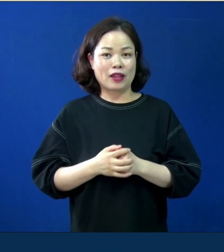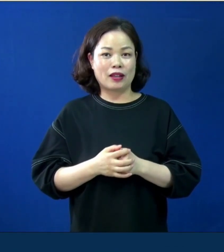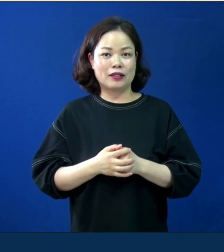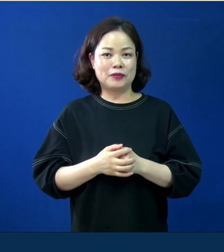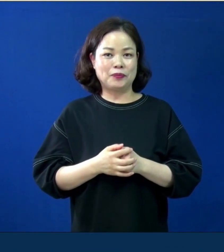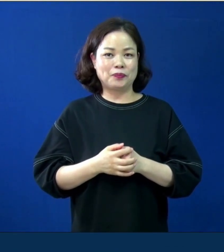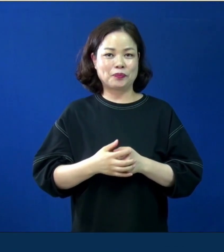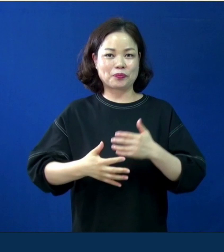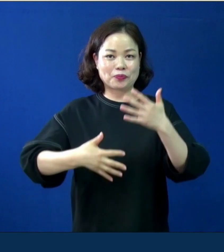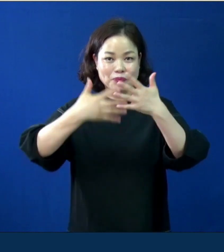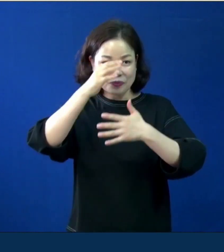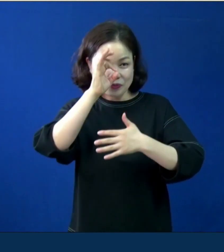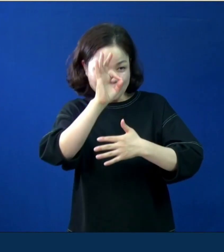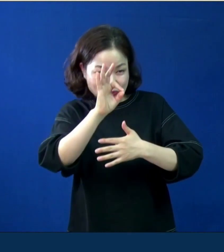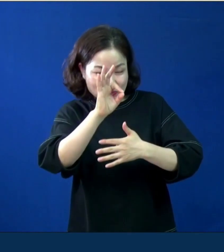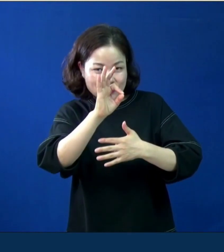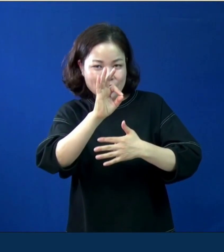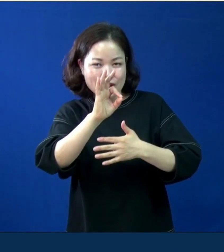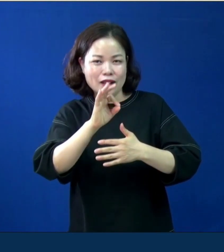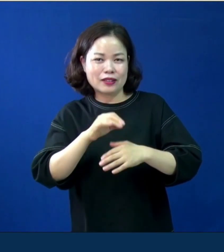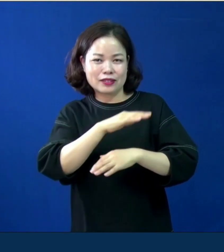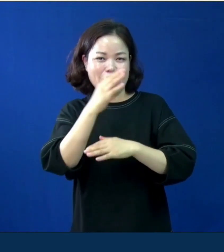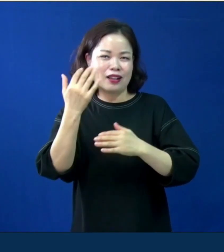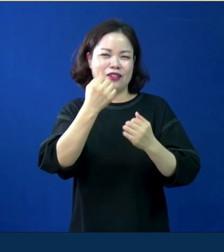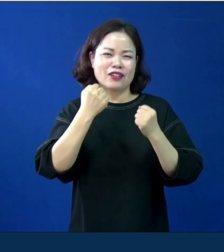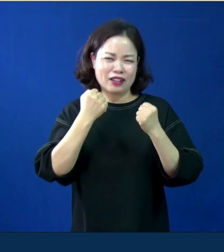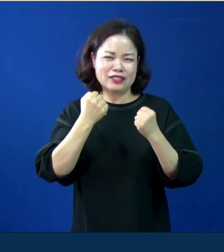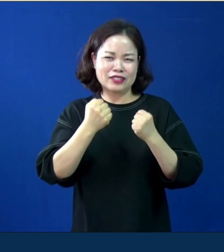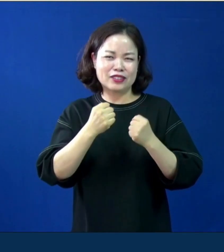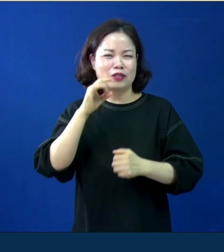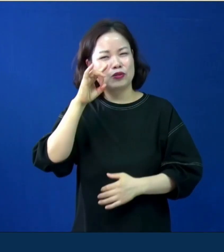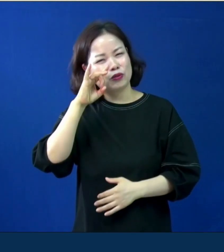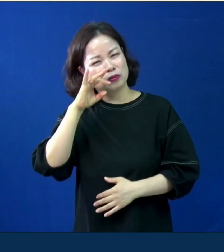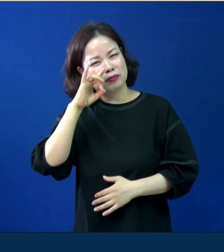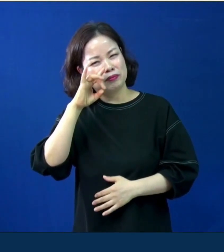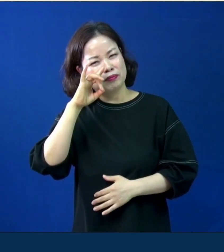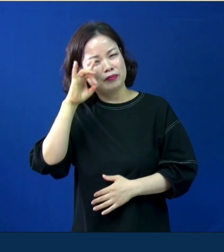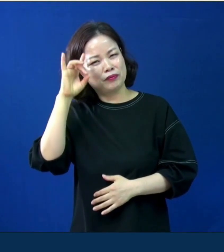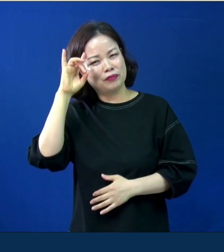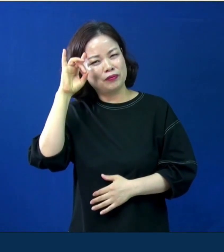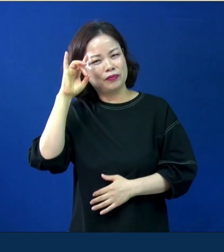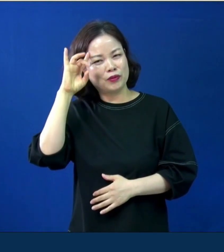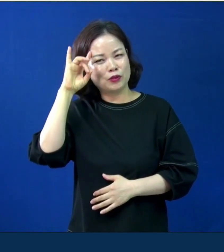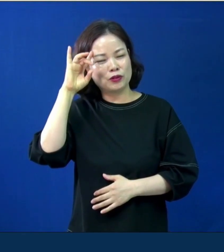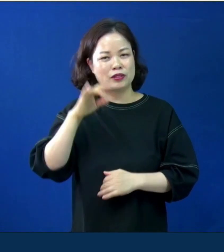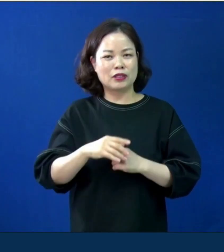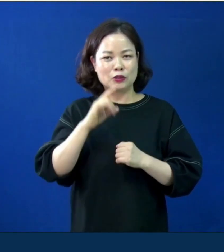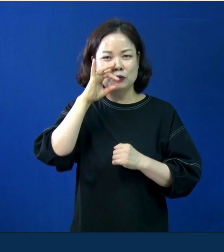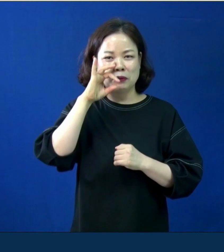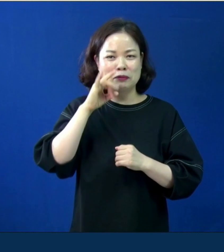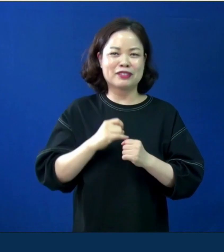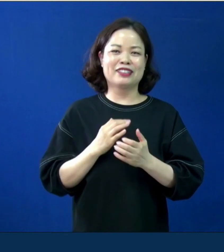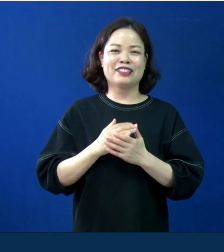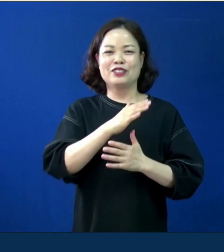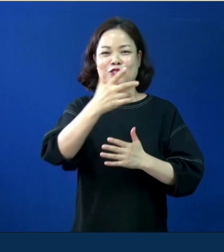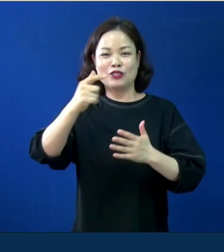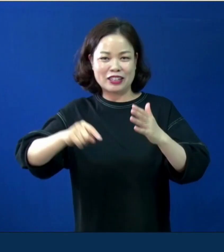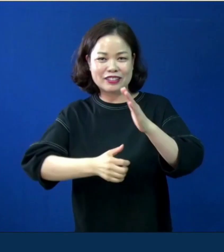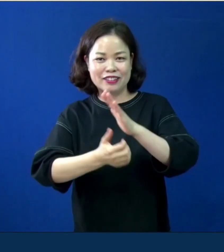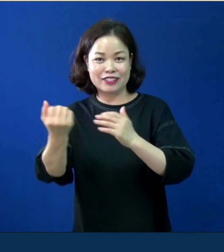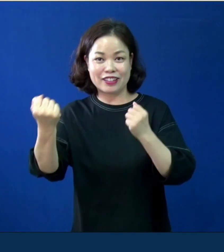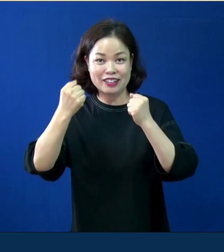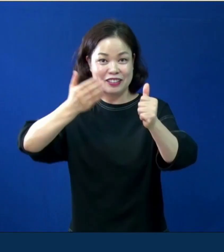화면으로 얼굴을 뵈니까 다들 건강하신지 참 궁금합니다. 주 안에서 강건하시기를